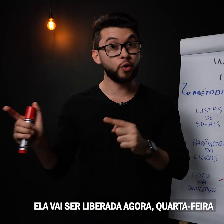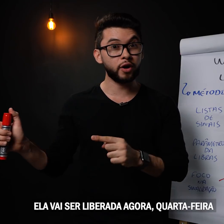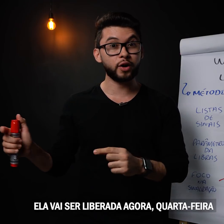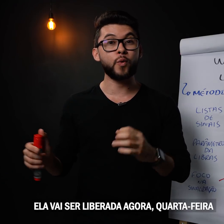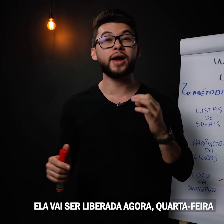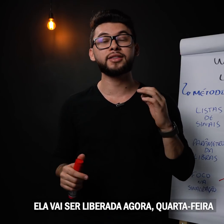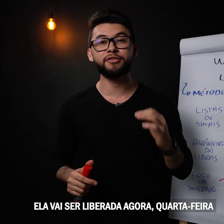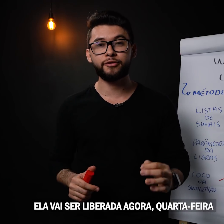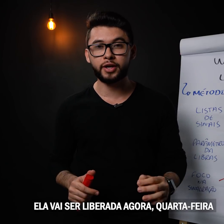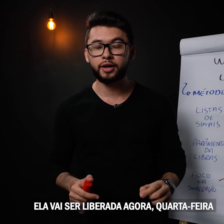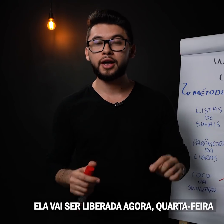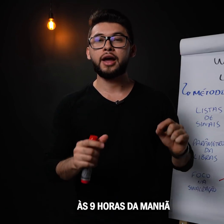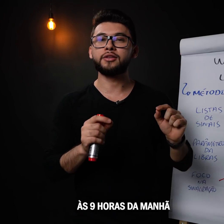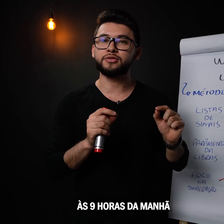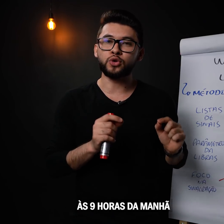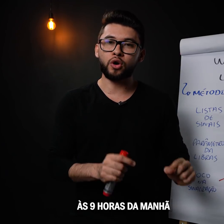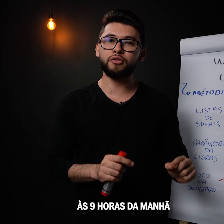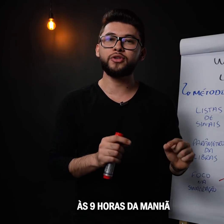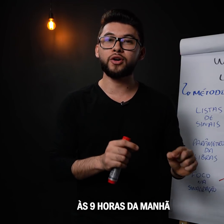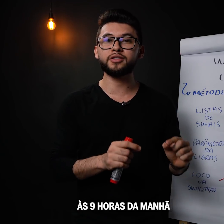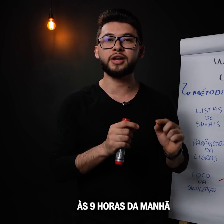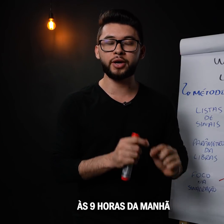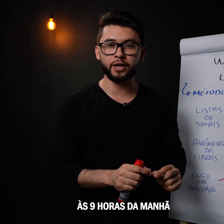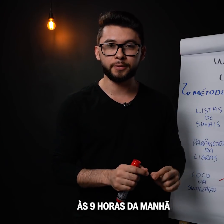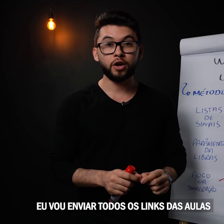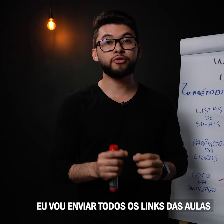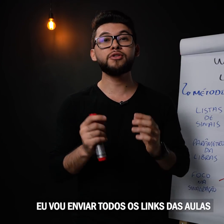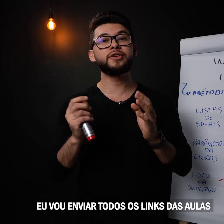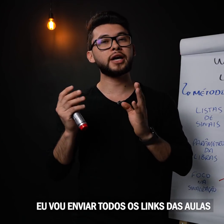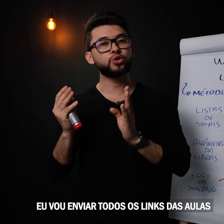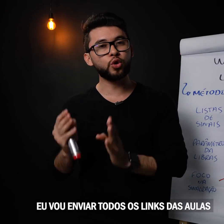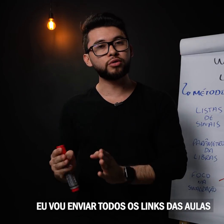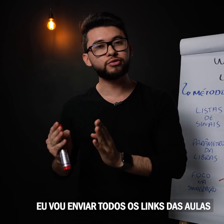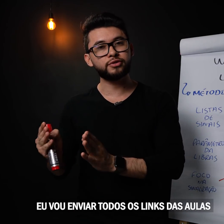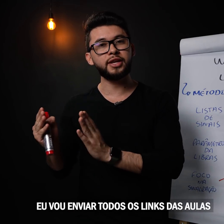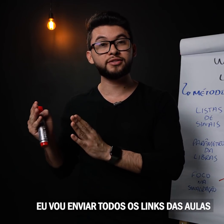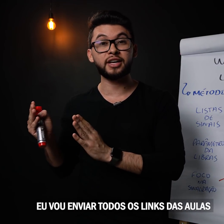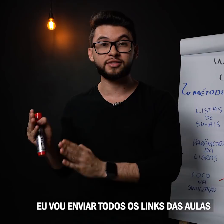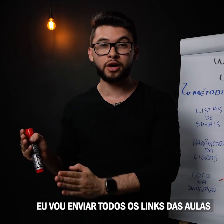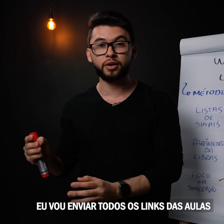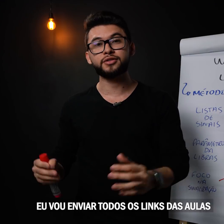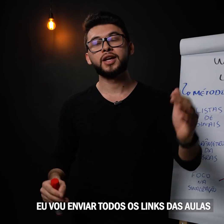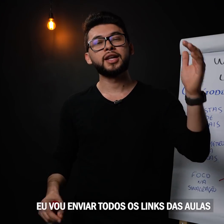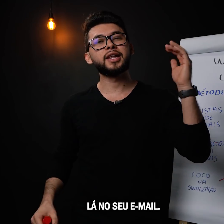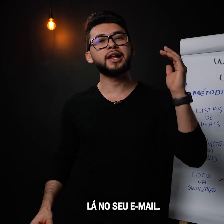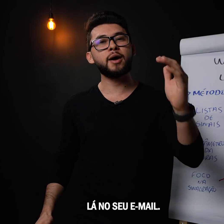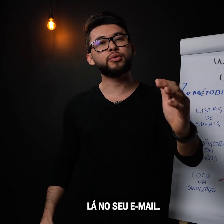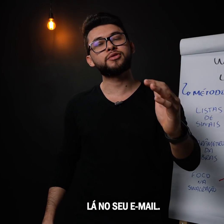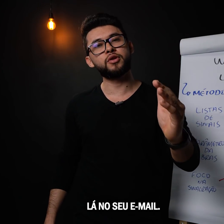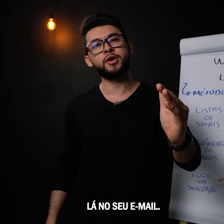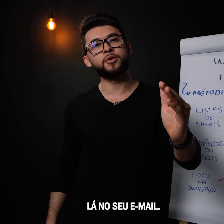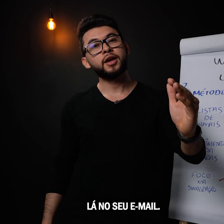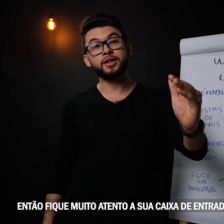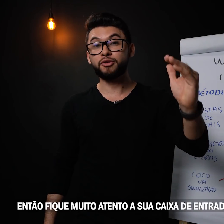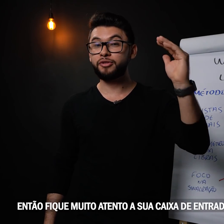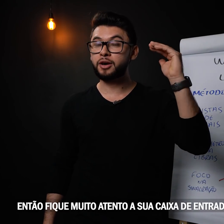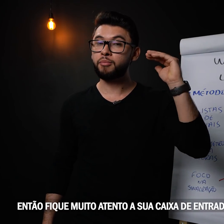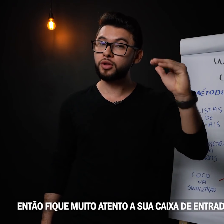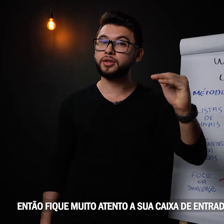agora, quarta-feira, às 9 horas da manhã. Eu vou enviar todos os links das aulas lá para o seu e-mail. Então fica muito atento à